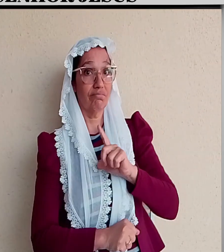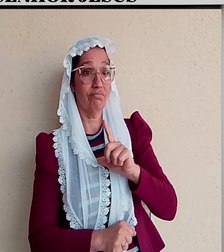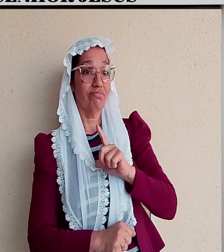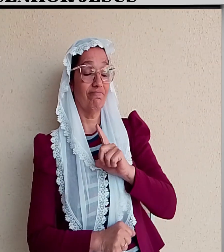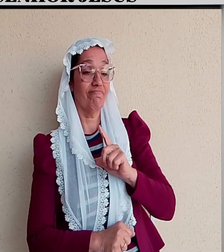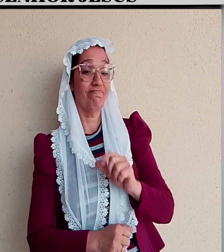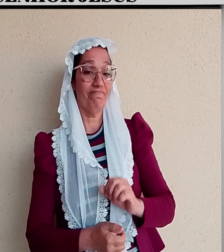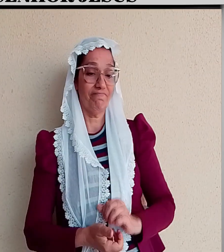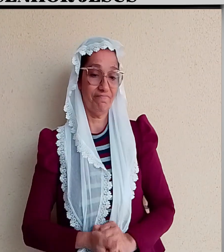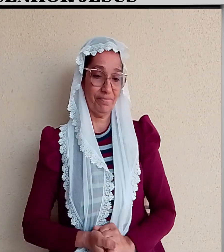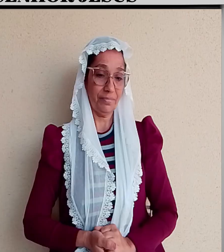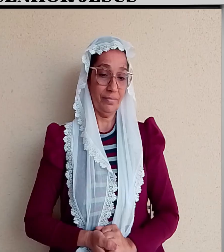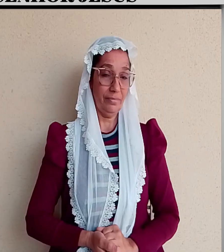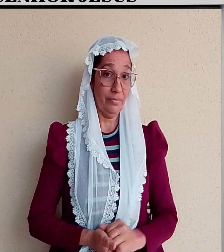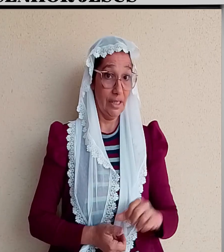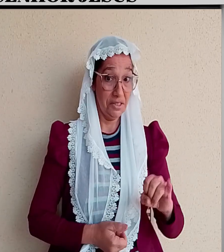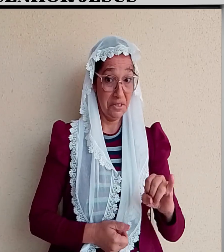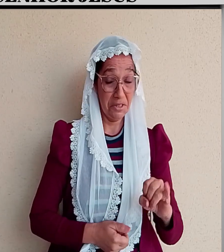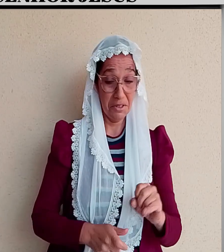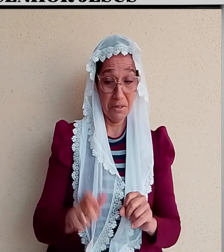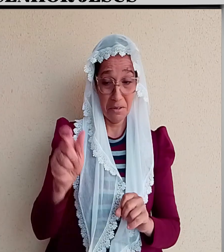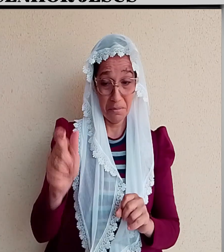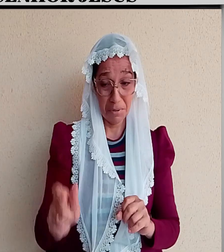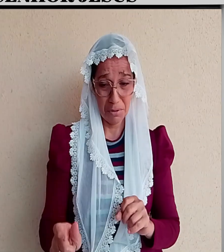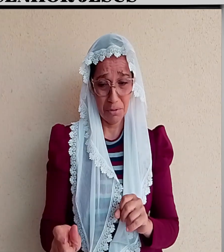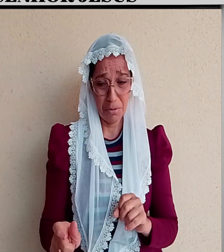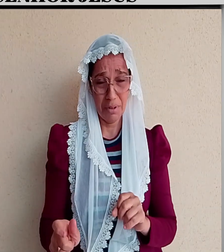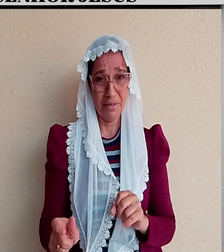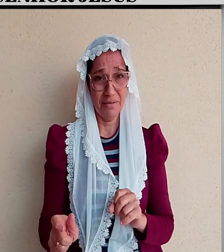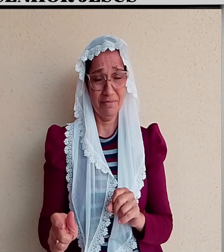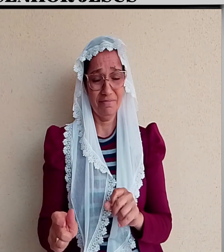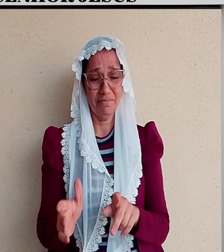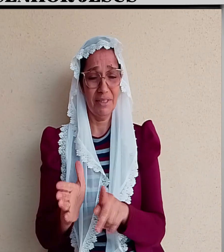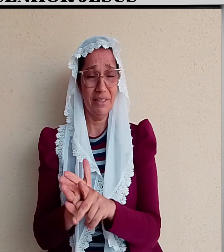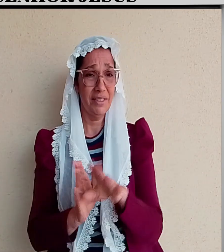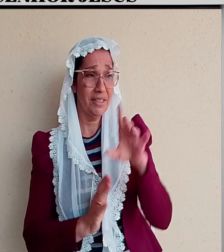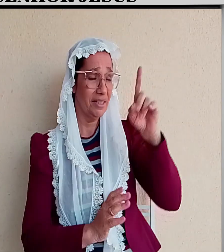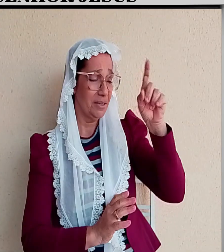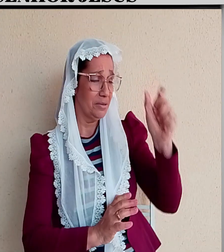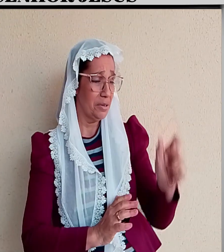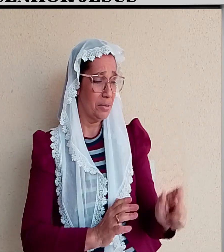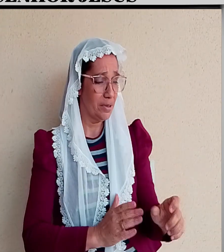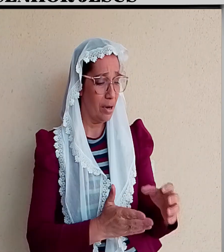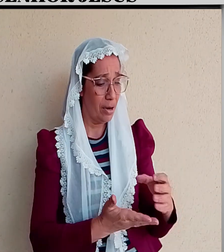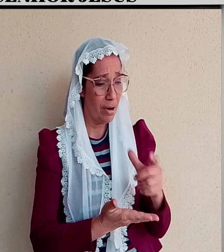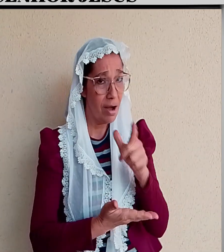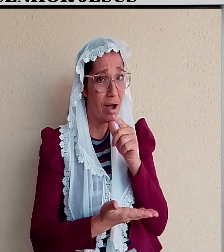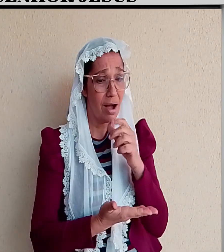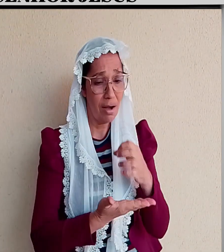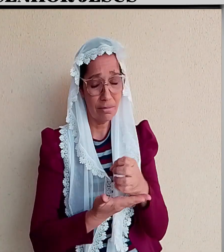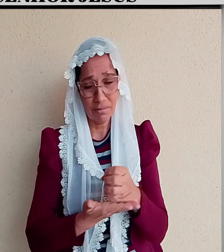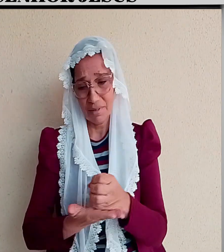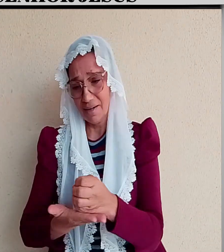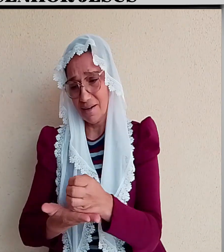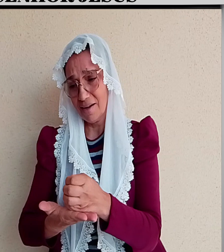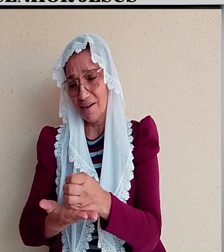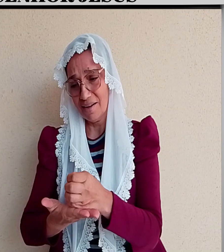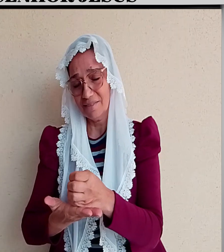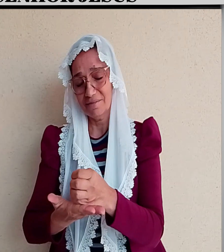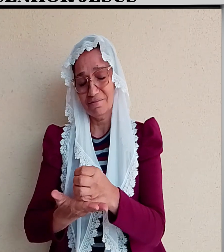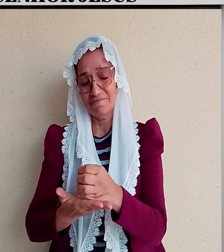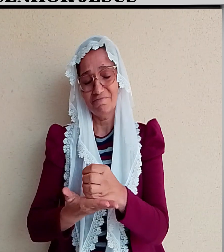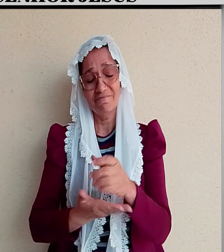de água fria, a um destes pequenos, em nome de discípulo, em verdade vos digo que de modo